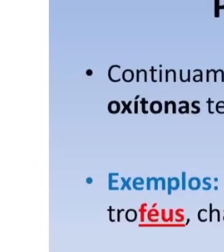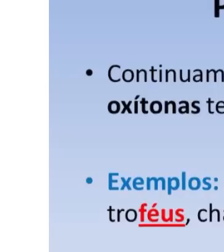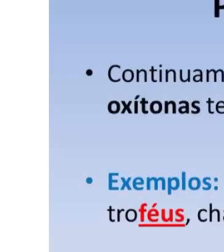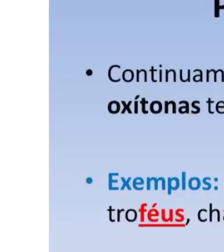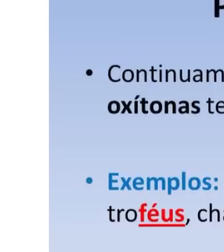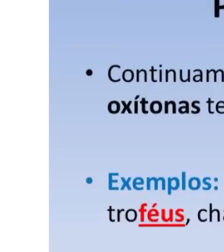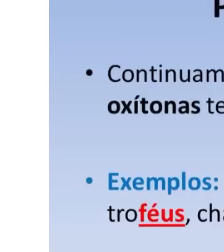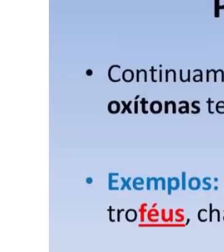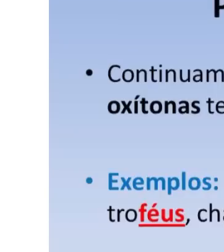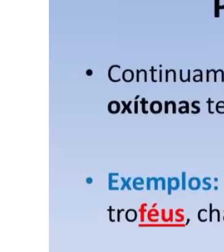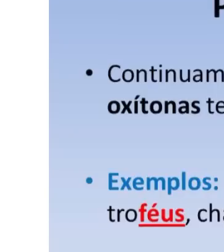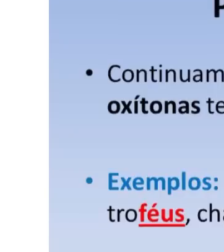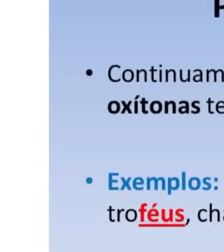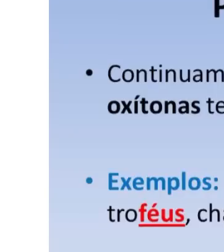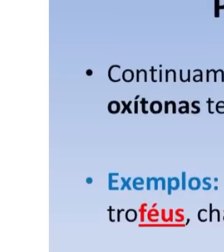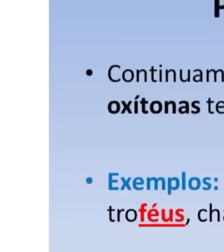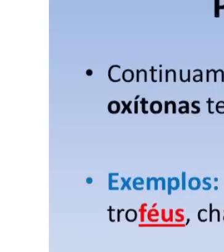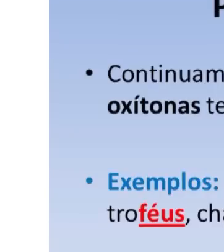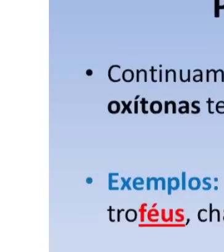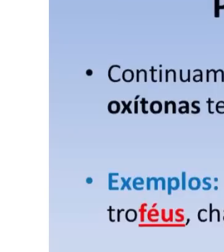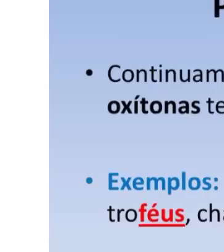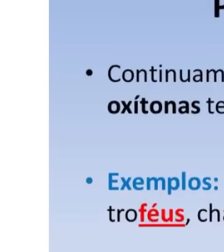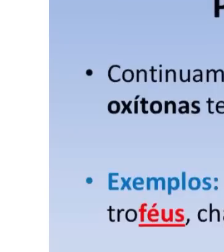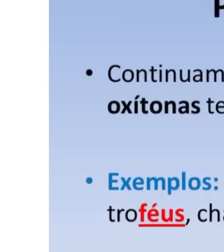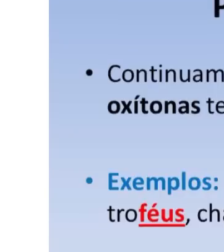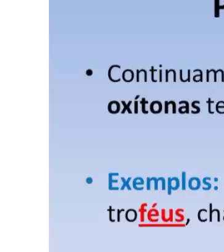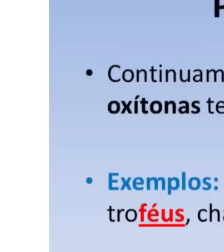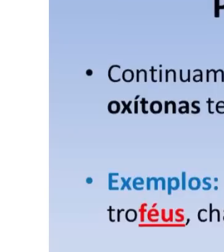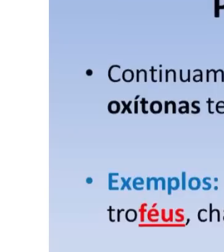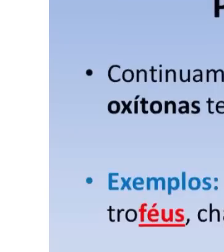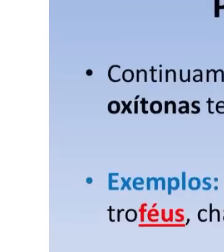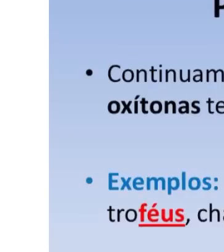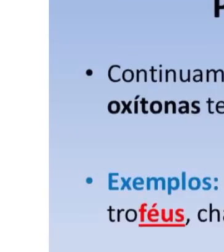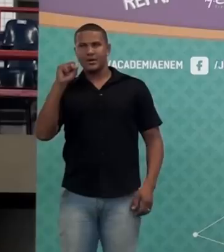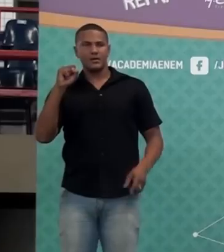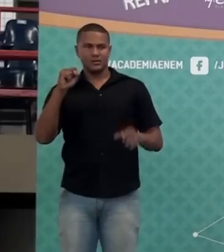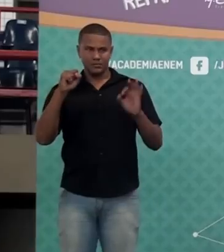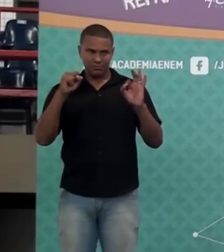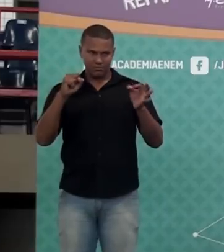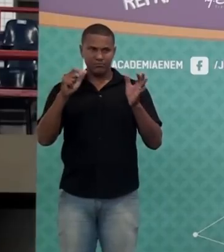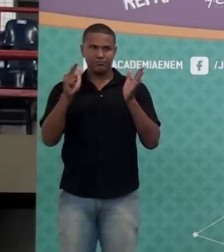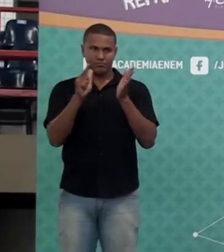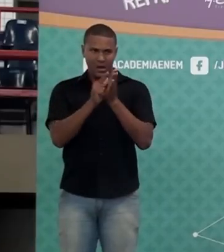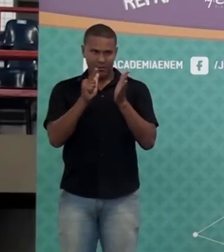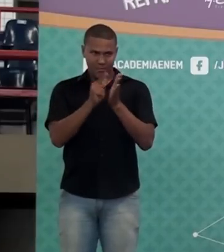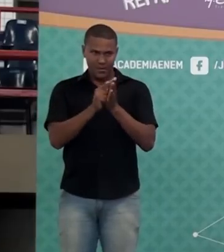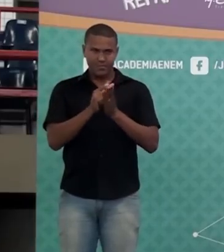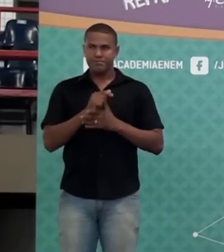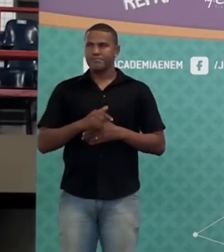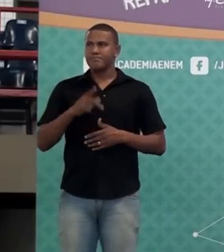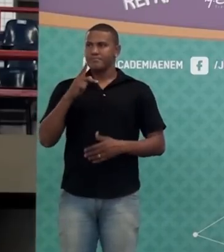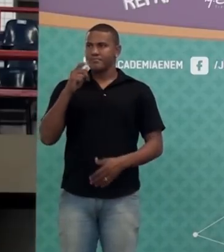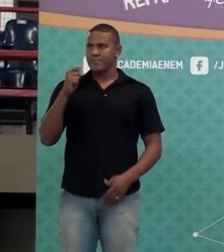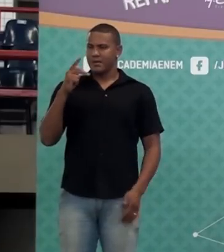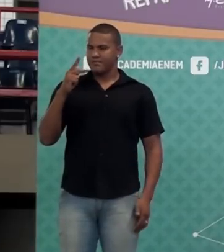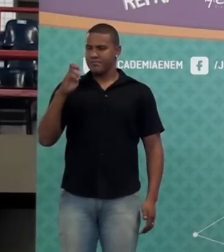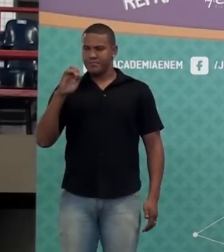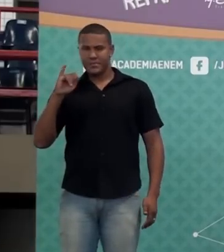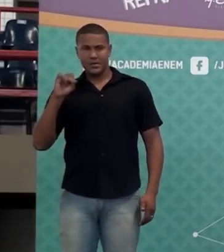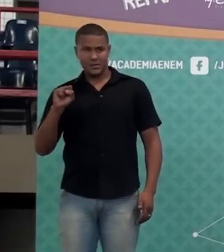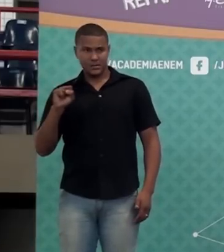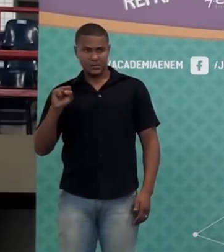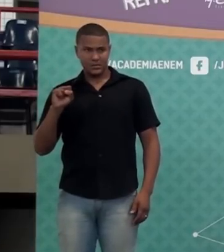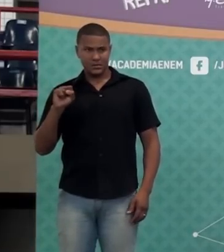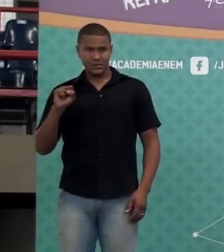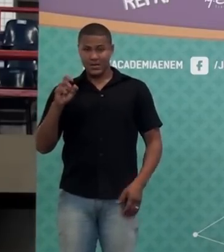papéis, pés. Eu pronuncio com mais intensidade, com mais força. Todas as